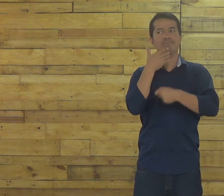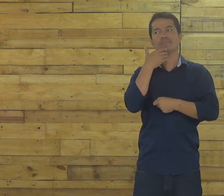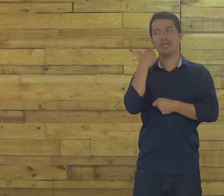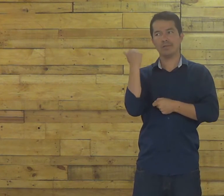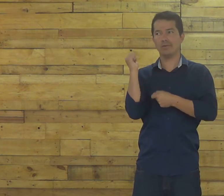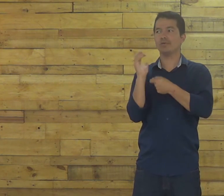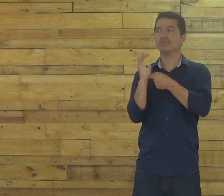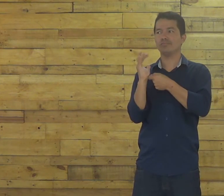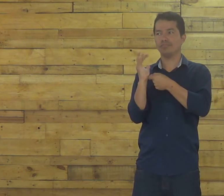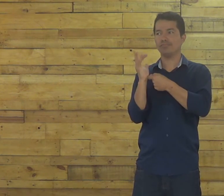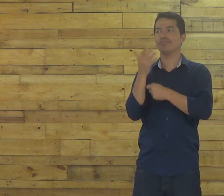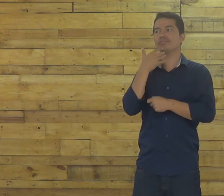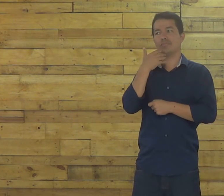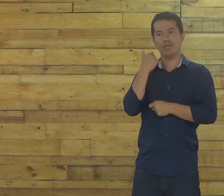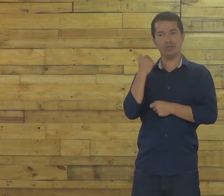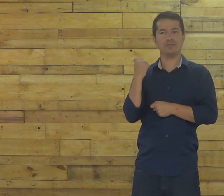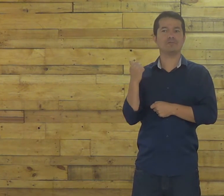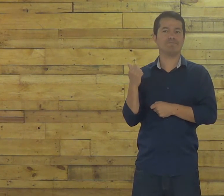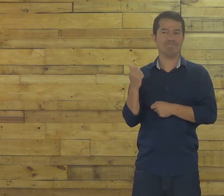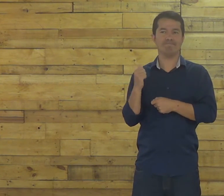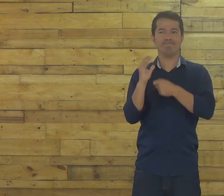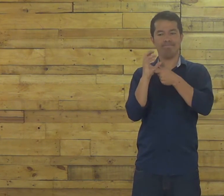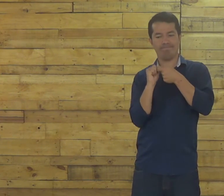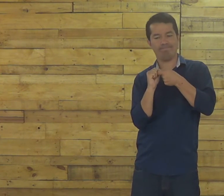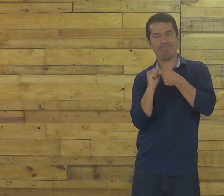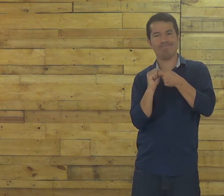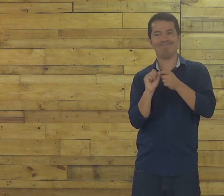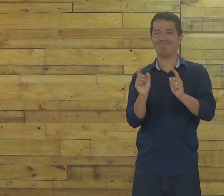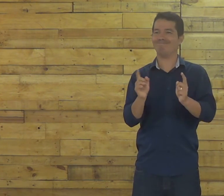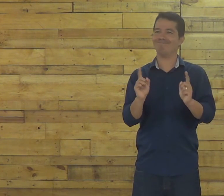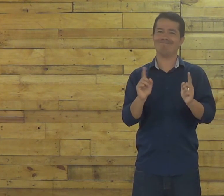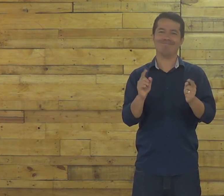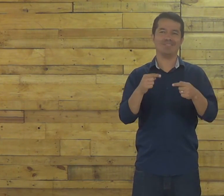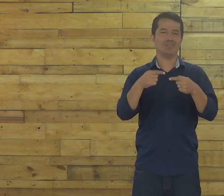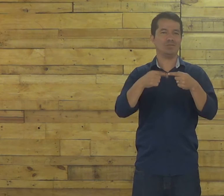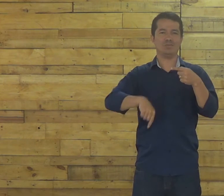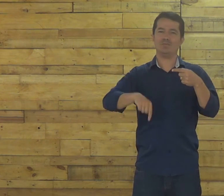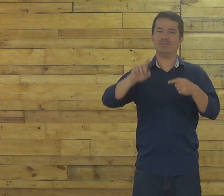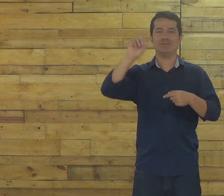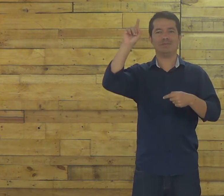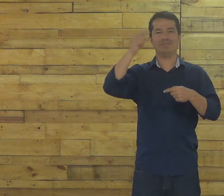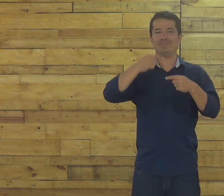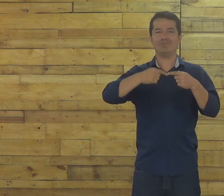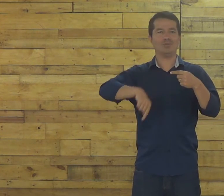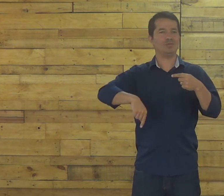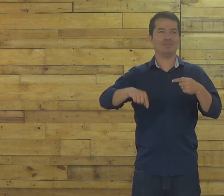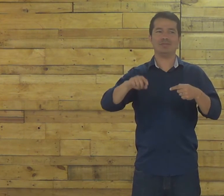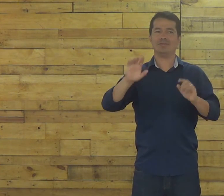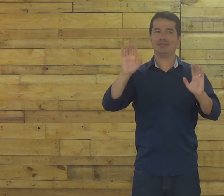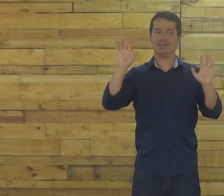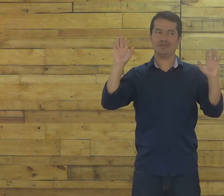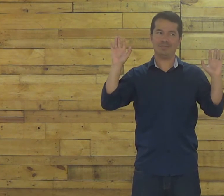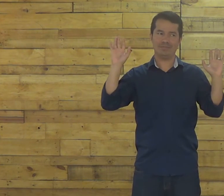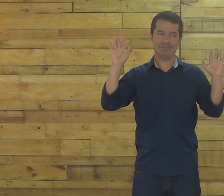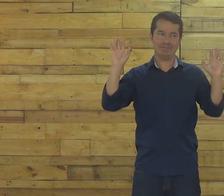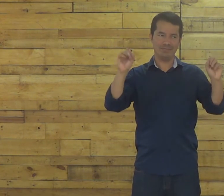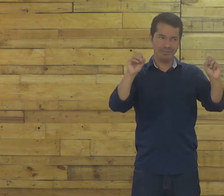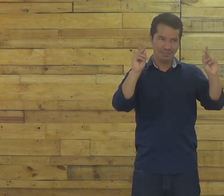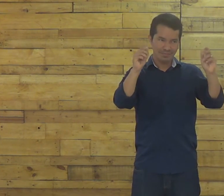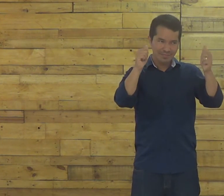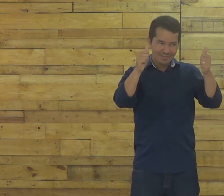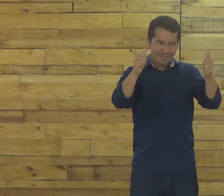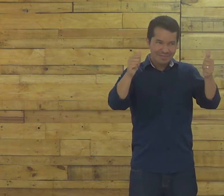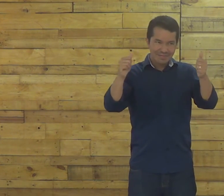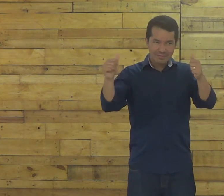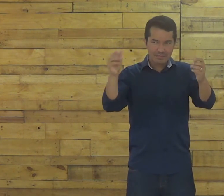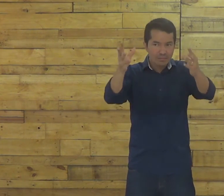ela deve ficar apagada ou acesa? Acesa, né? É bem melhor. Apagada não, porque mostra que tem alguma coisa